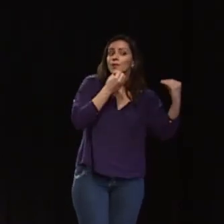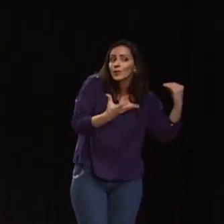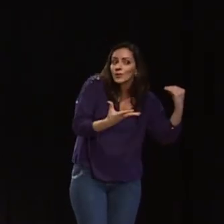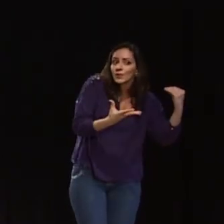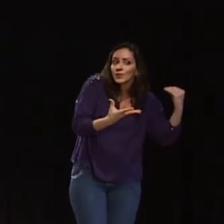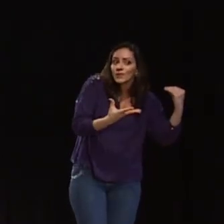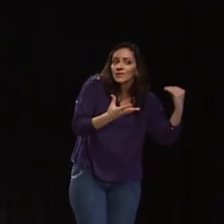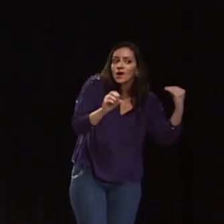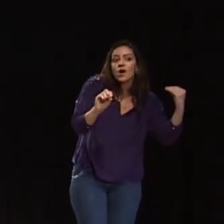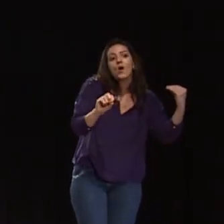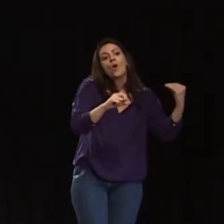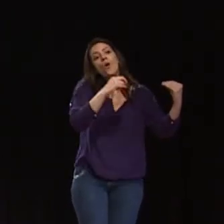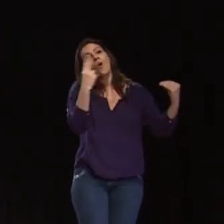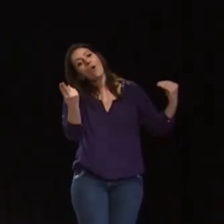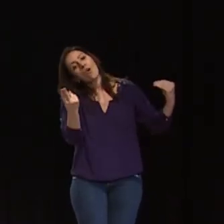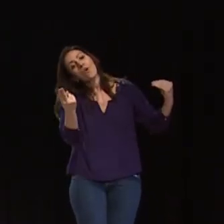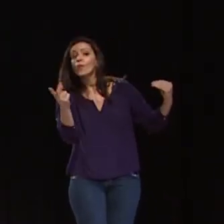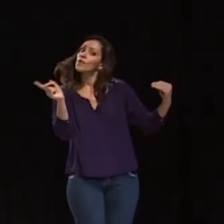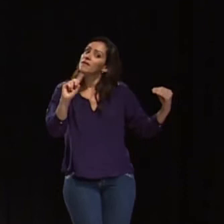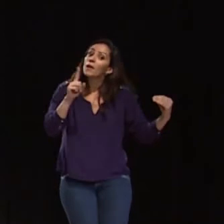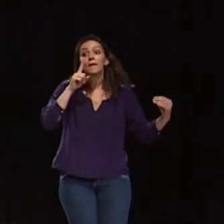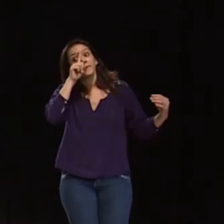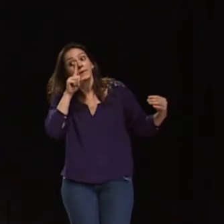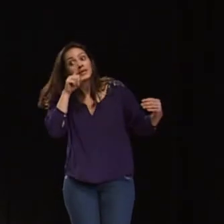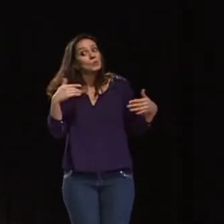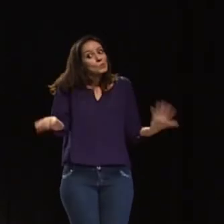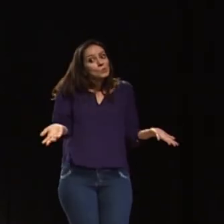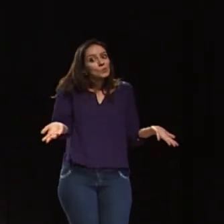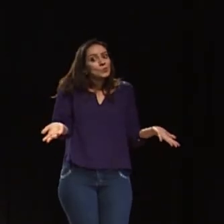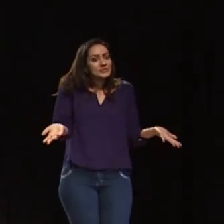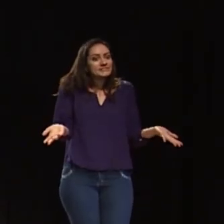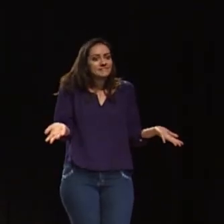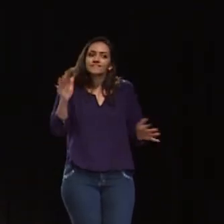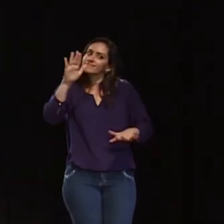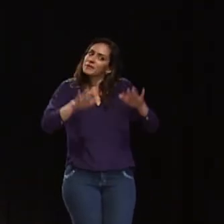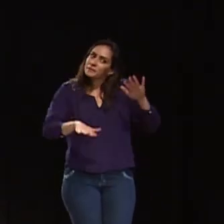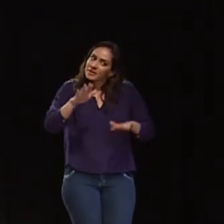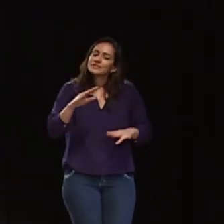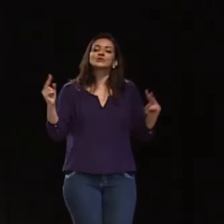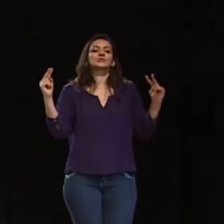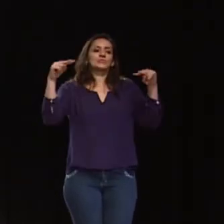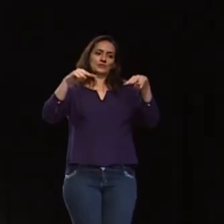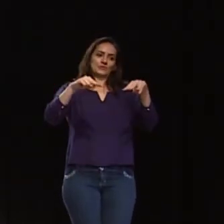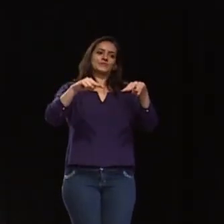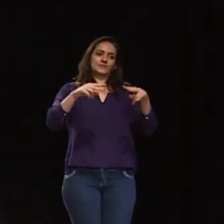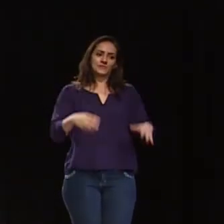português falando? É bom? É um conforto, sim? Ou não? Ou é perigoso? Né? Então, depende muito do ponto